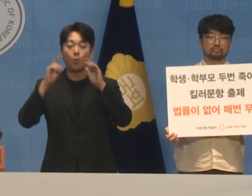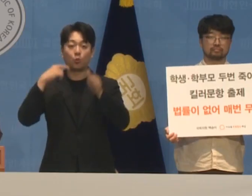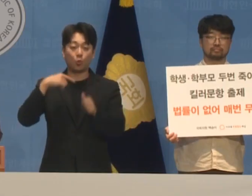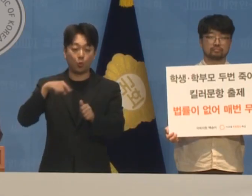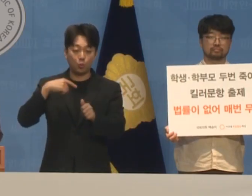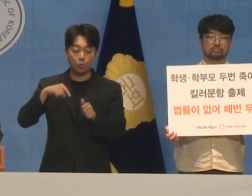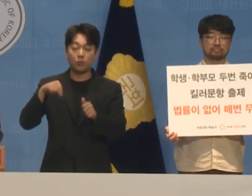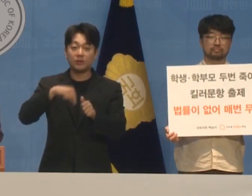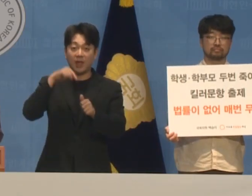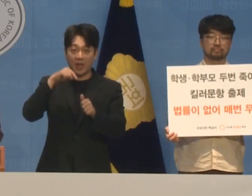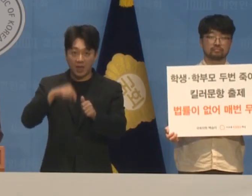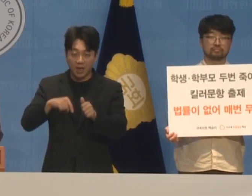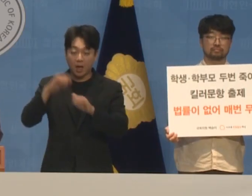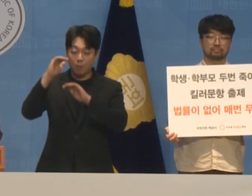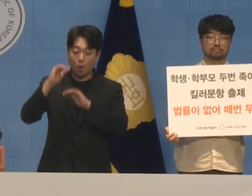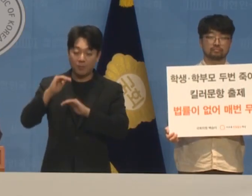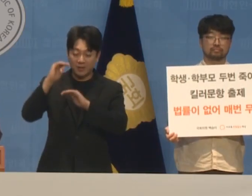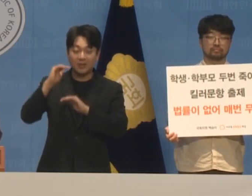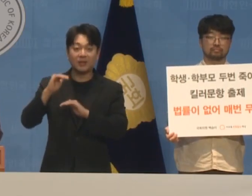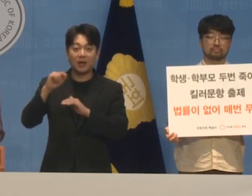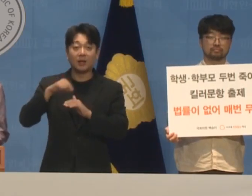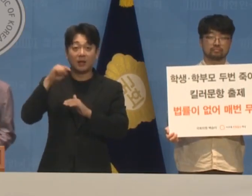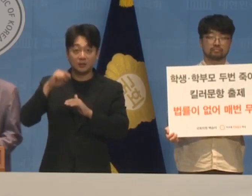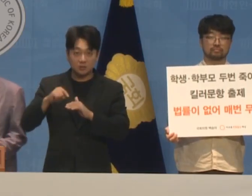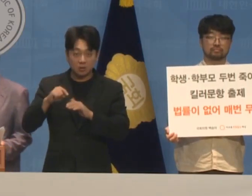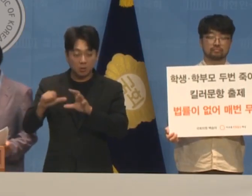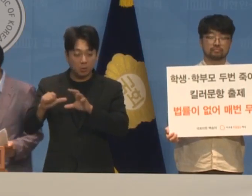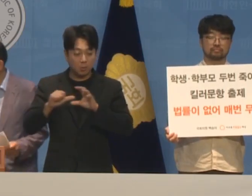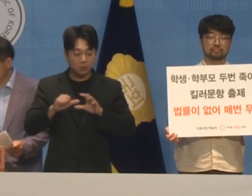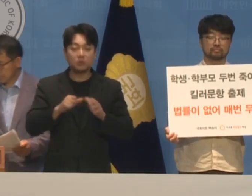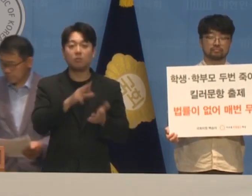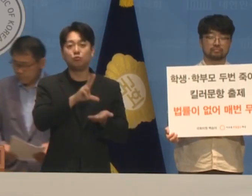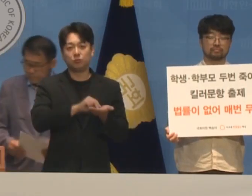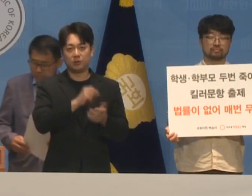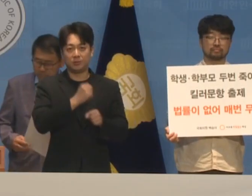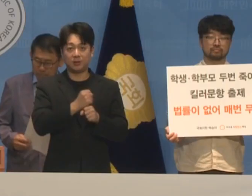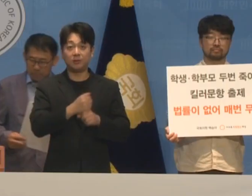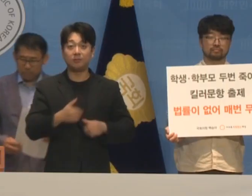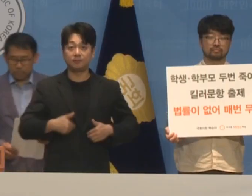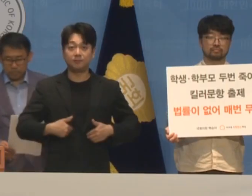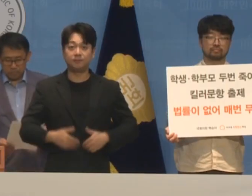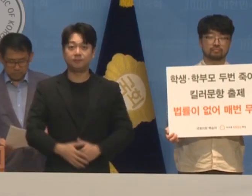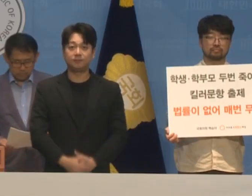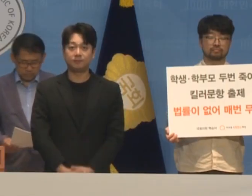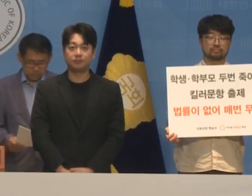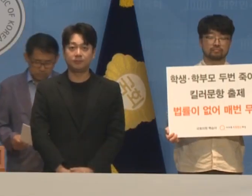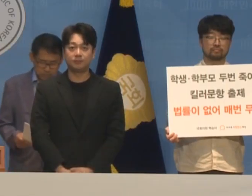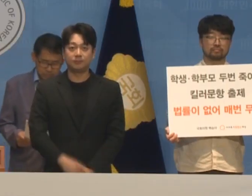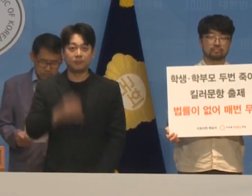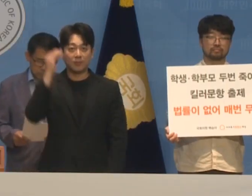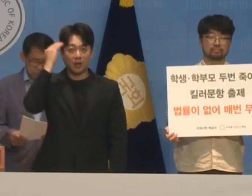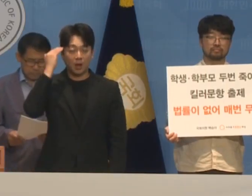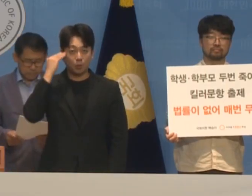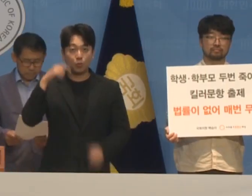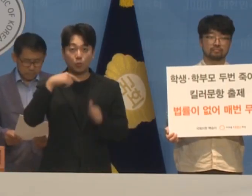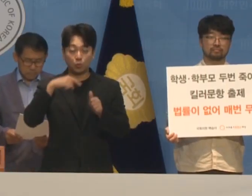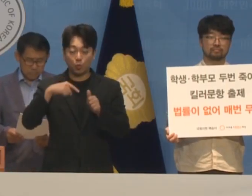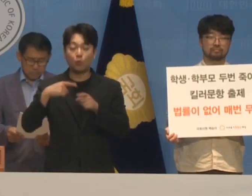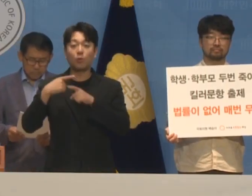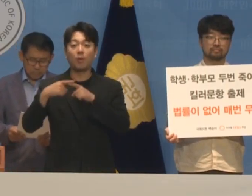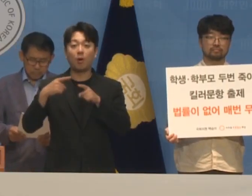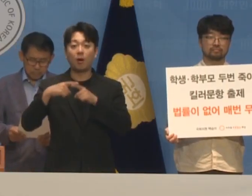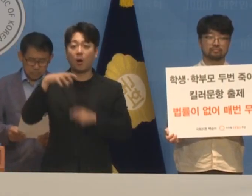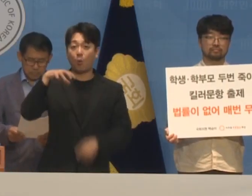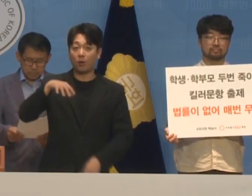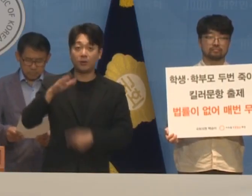하며 이는 상식이자 원칙입니다. 한국교육과정평가원의 수능